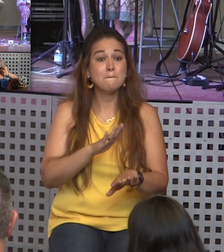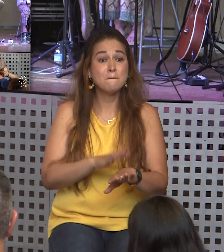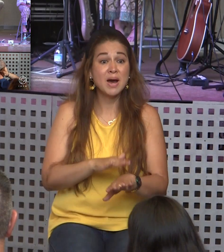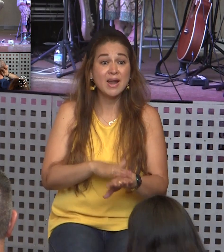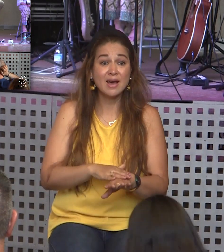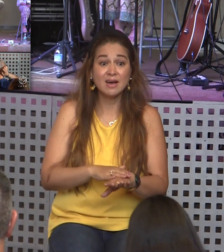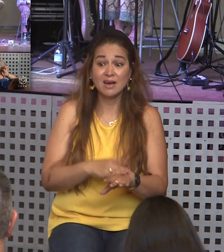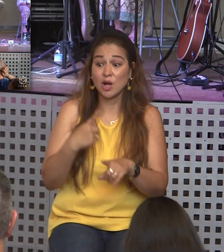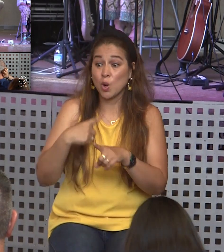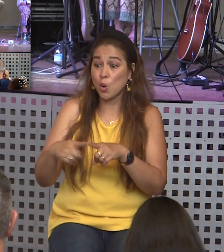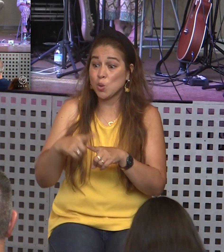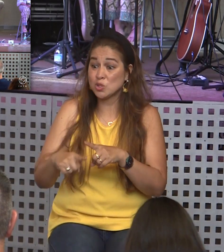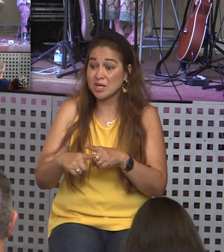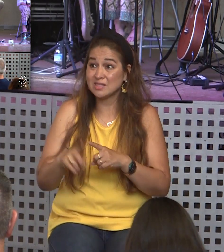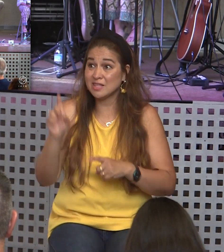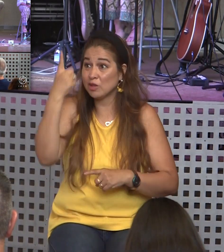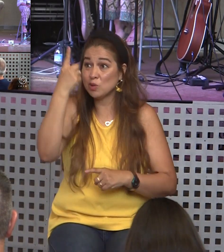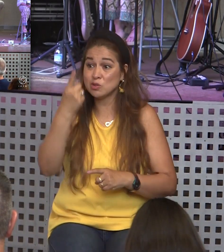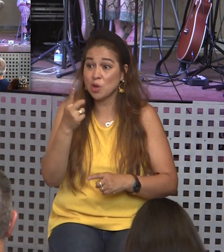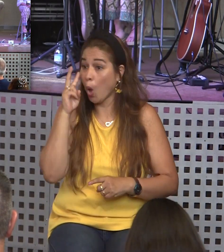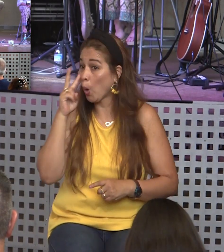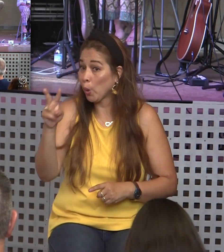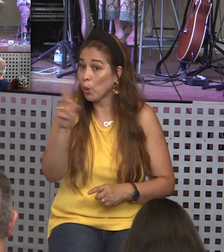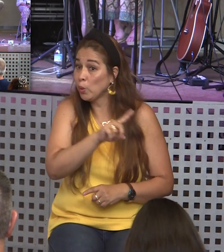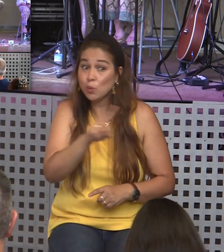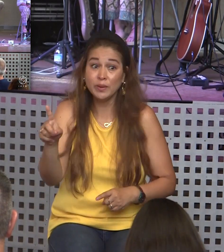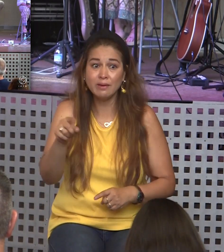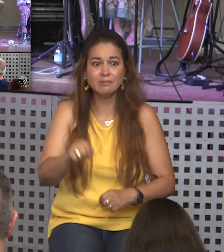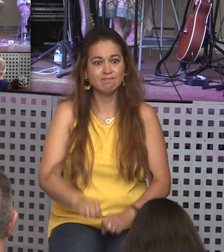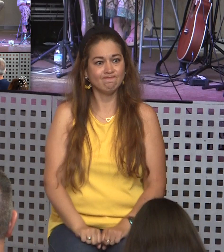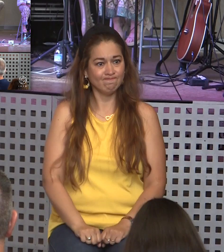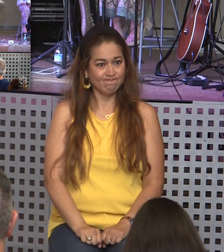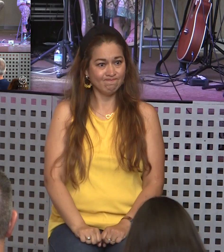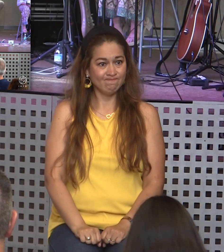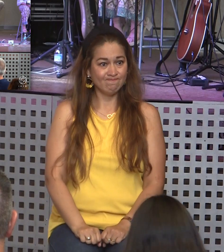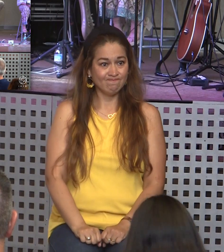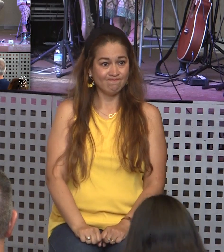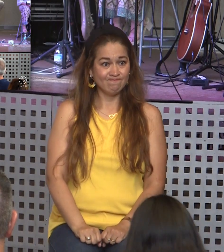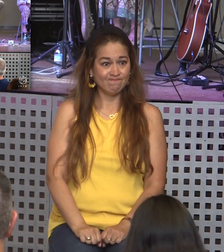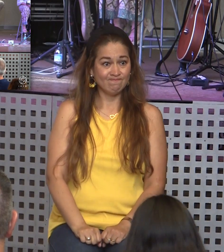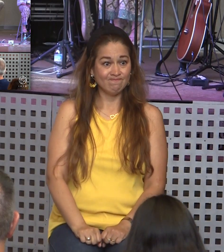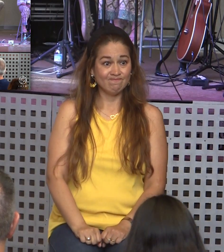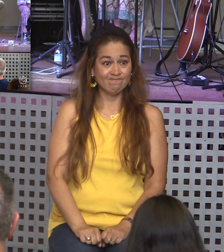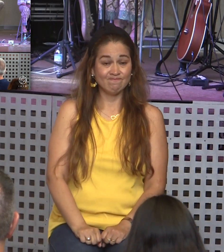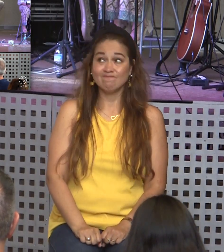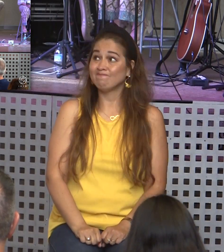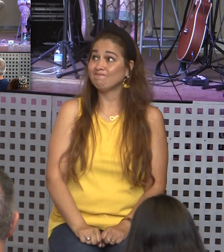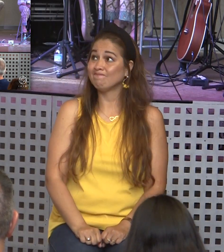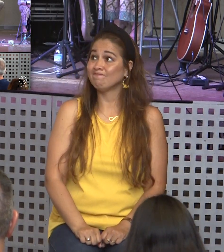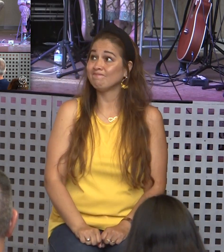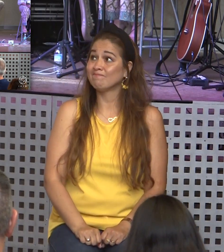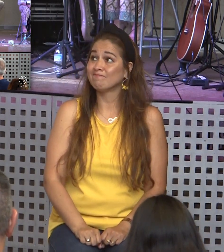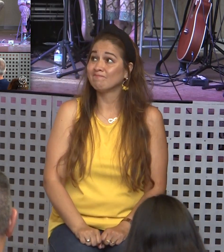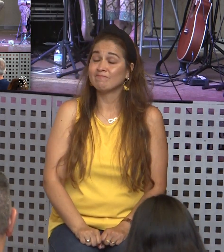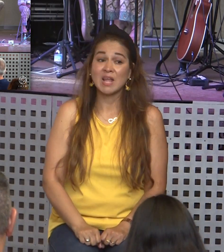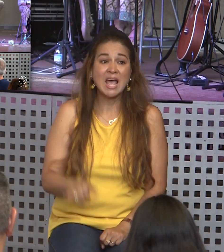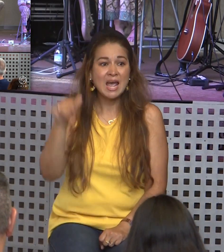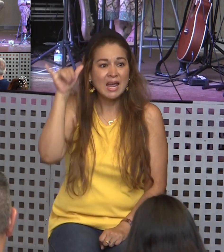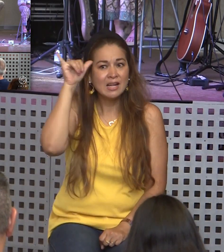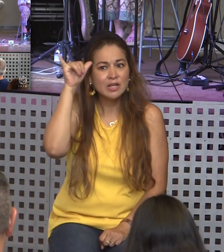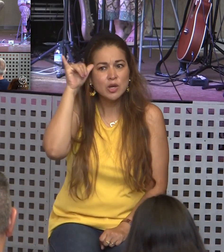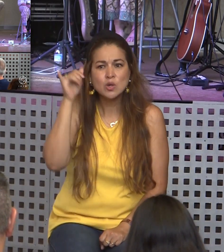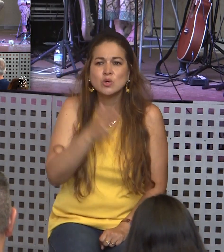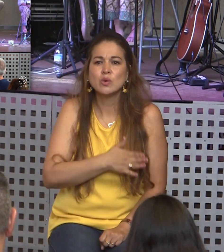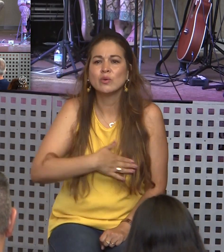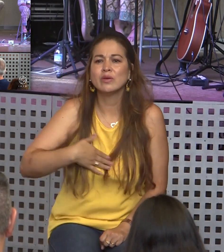Leo otra versión de esto. El Dios de este mundo ha nublado la mente de esa gente que no tiene fe